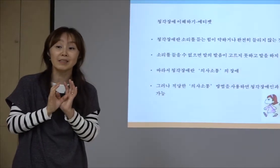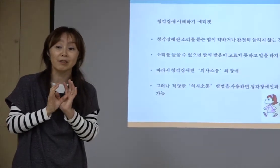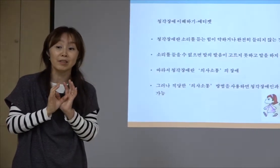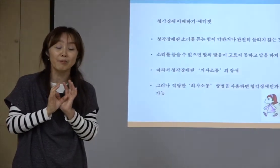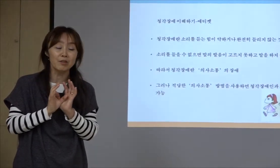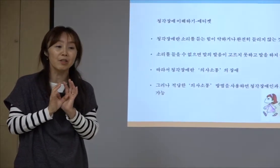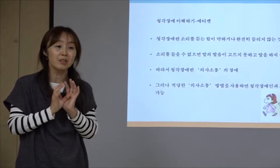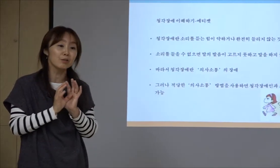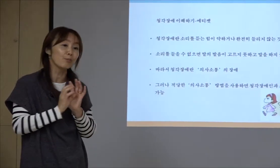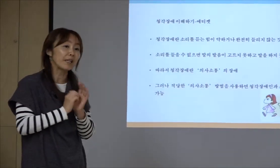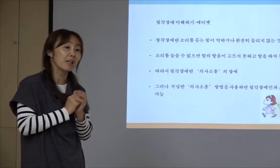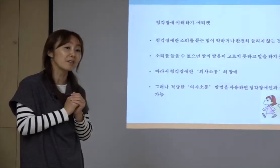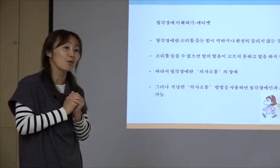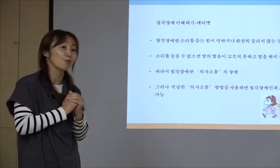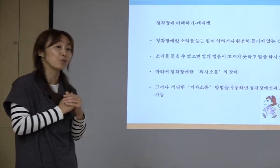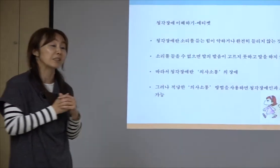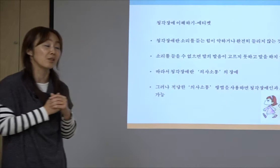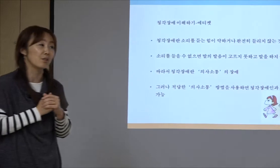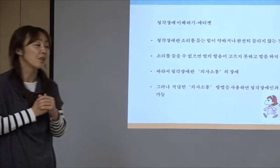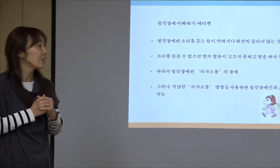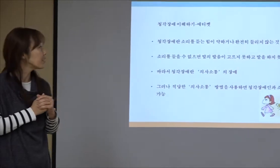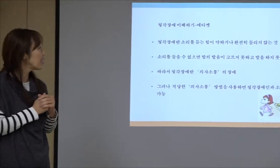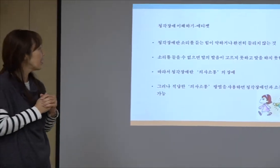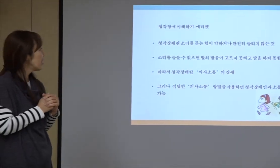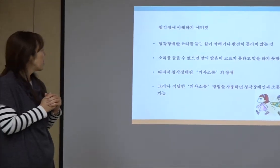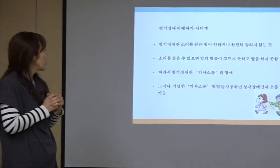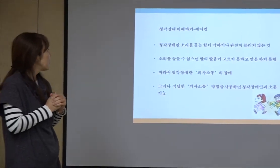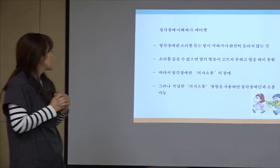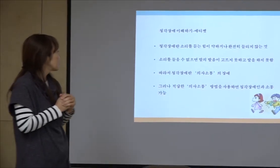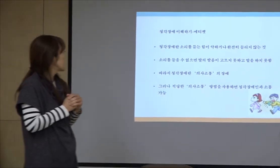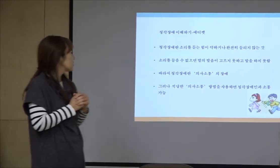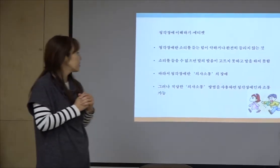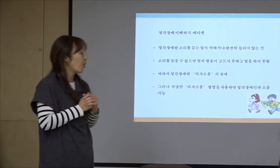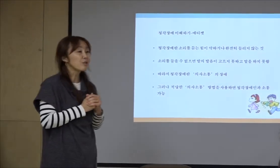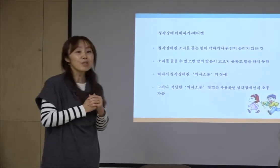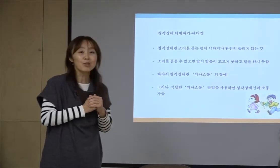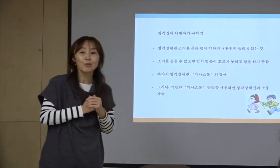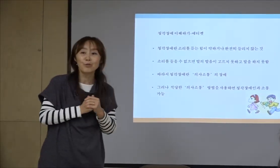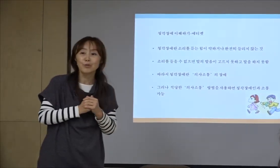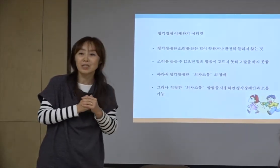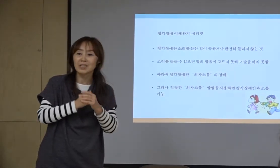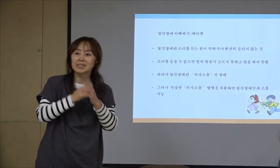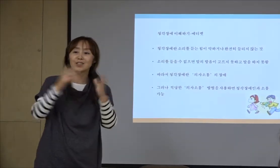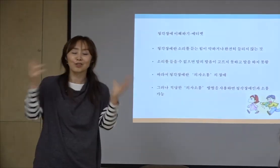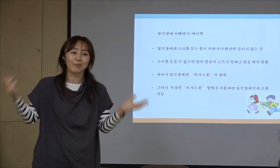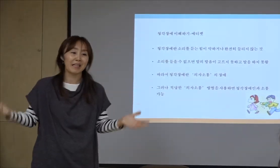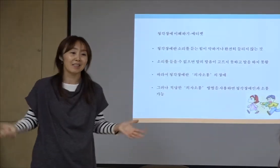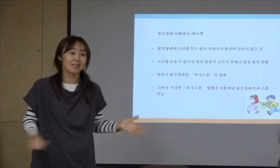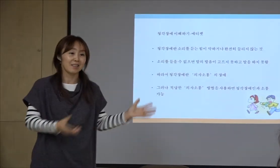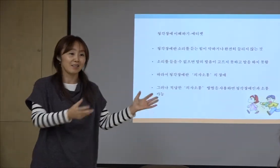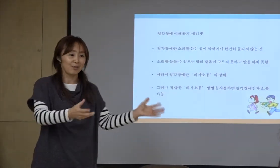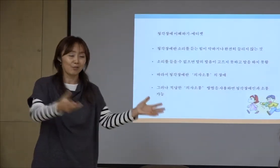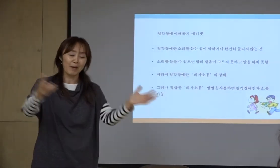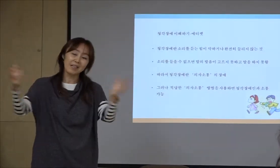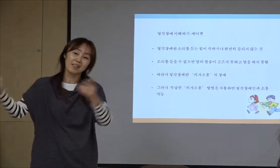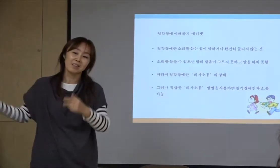받았다거나 하면 청각장애인도 말을 하는 경우들이 있어요. 근데 그 언어 치료실이 있어요. 많이